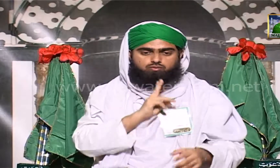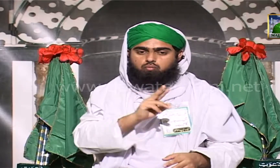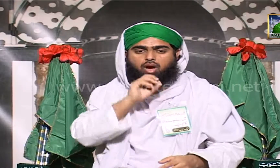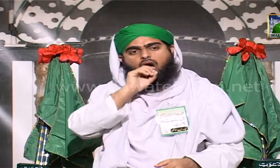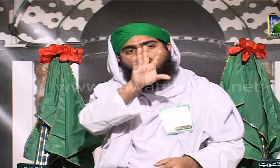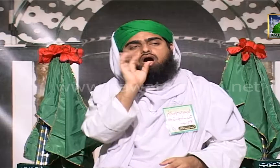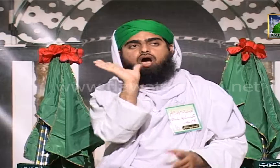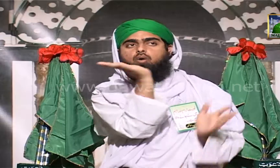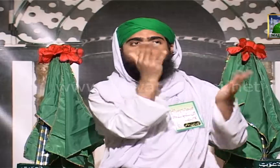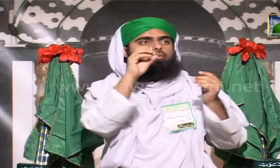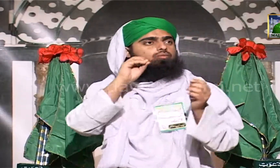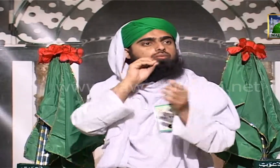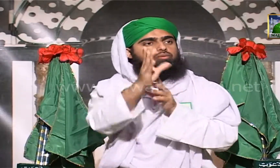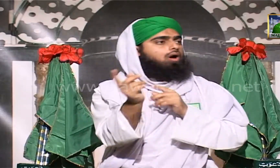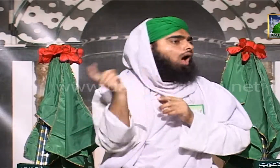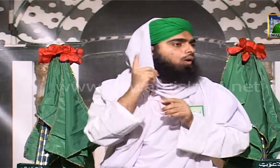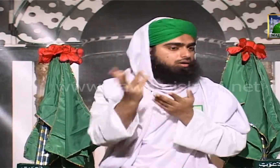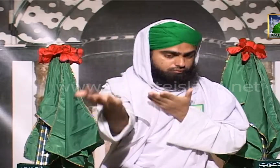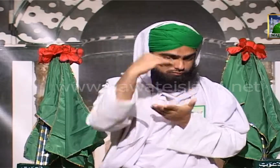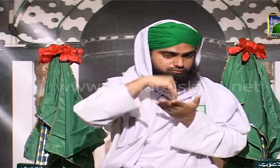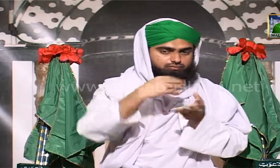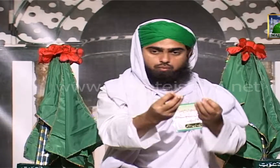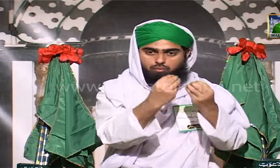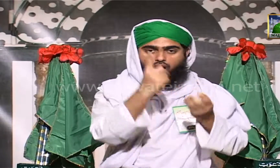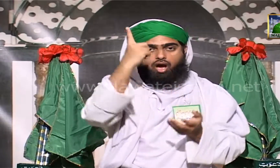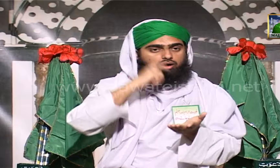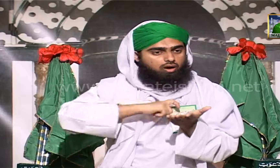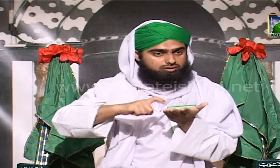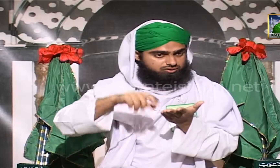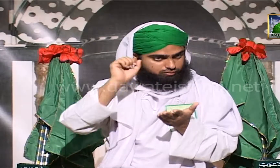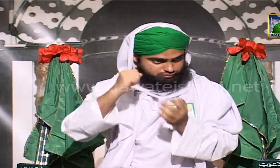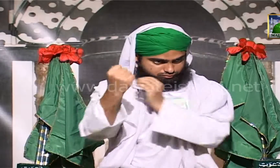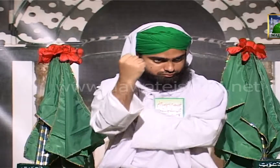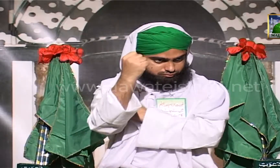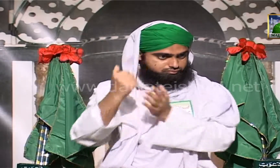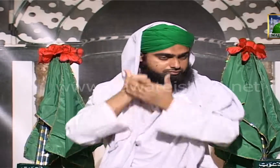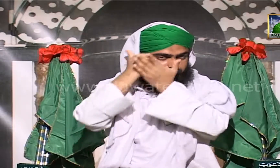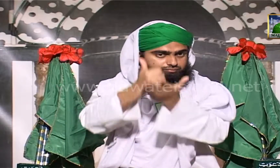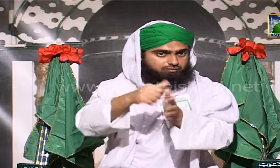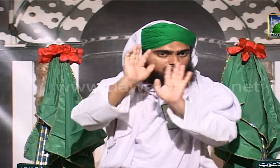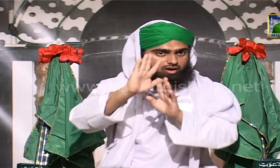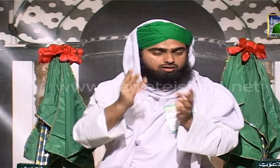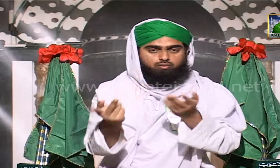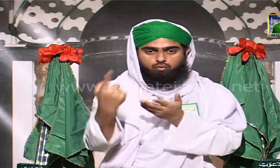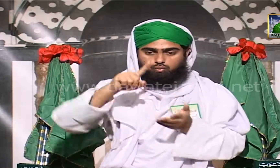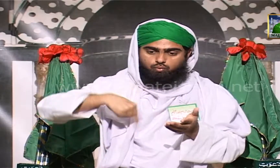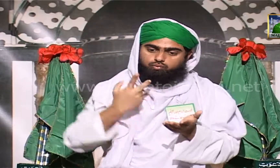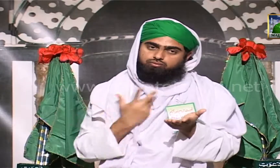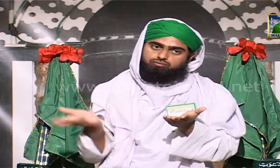وہ مطلب ہے کہ بلا شبہ اللہ کی اجازت سے، اللہ کی عطا کردہ طاقت سے وہ مدد کے لیے پہنچ جاتے